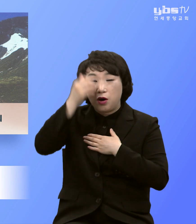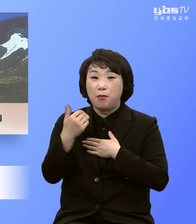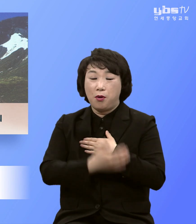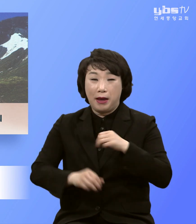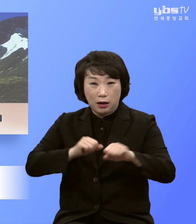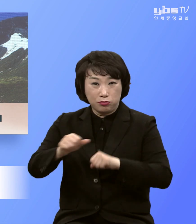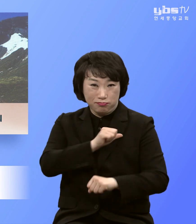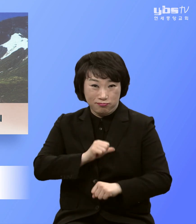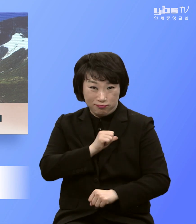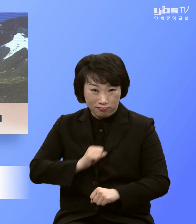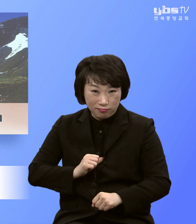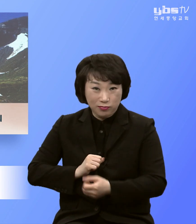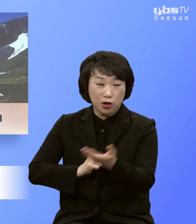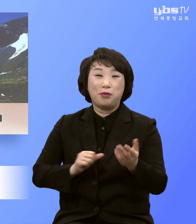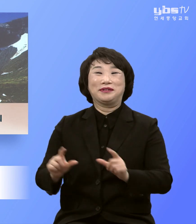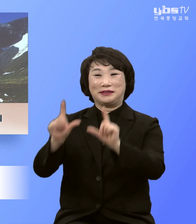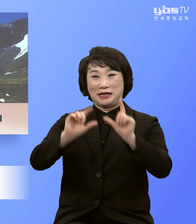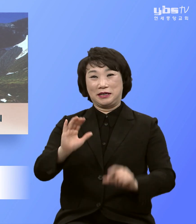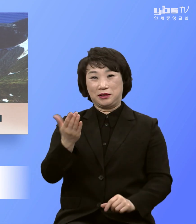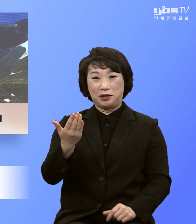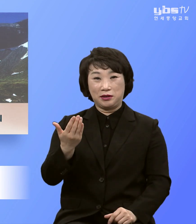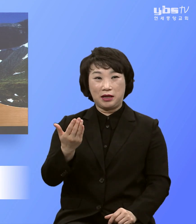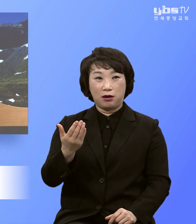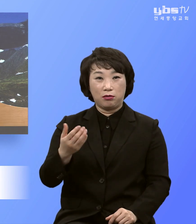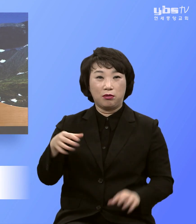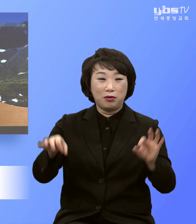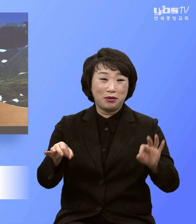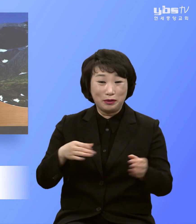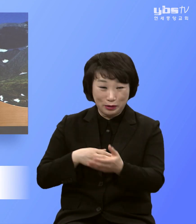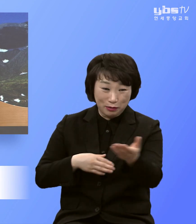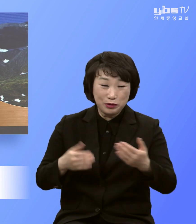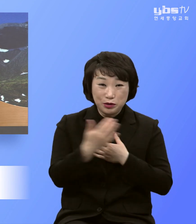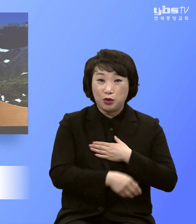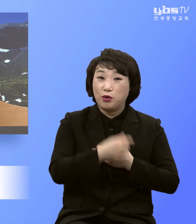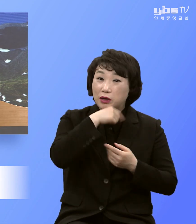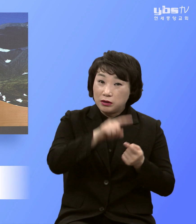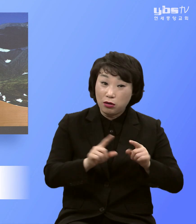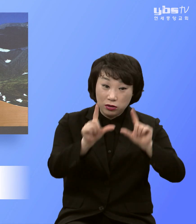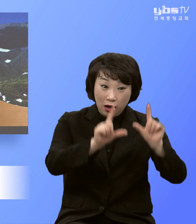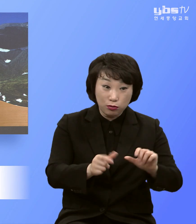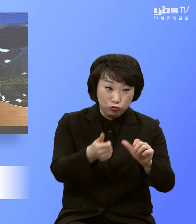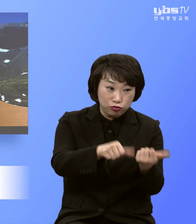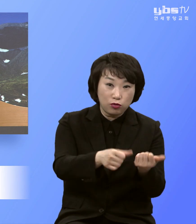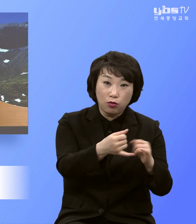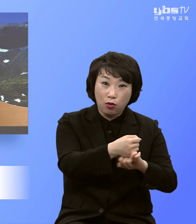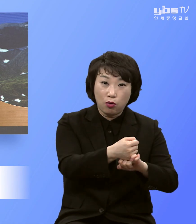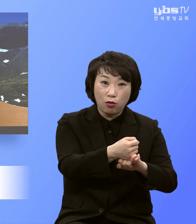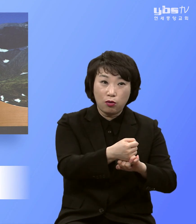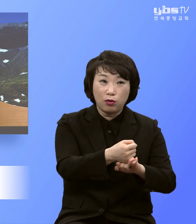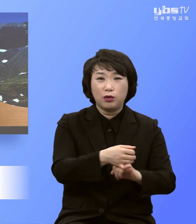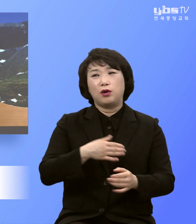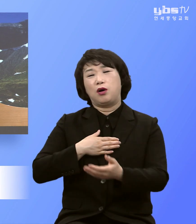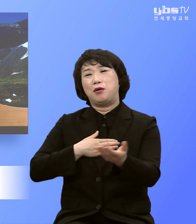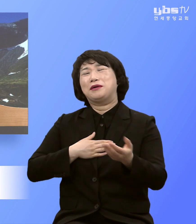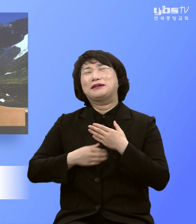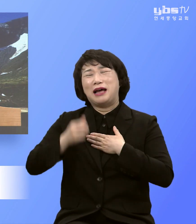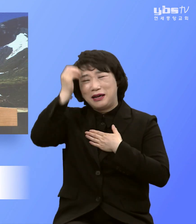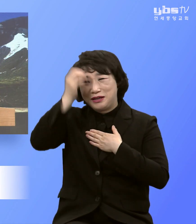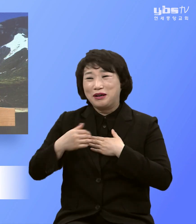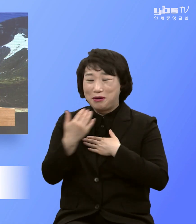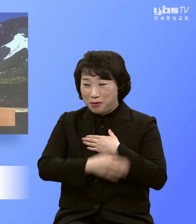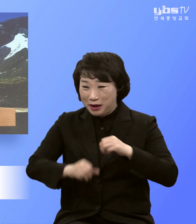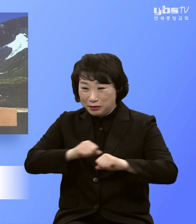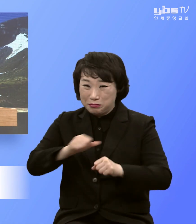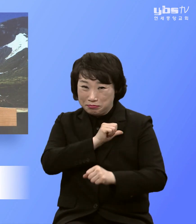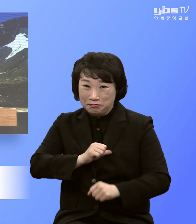영으로서 몸의 행실을 죽이면 살리리. 육신대로 살면 반드시 죽는다. 영으로서 몸의